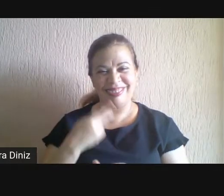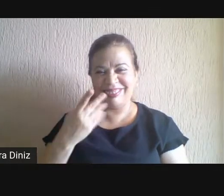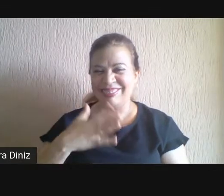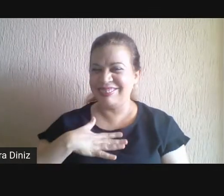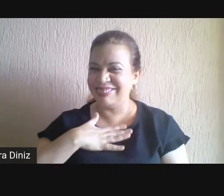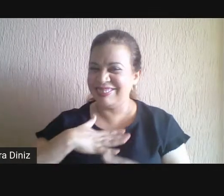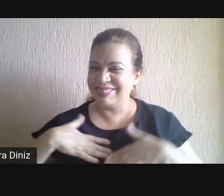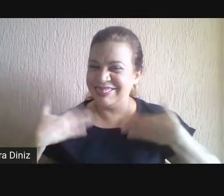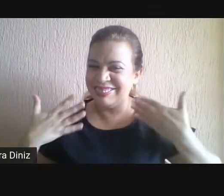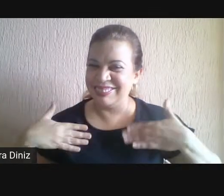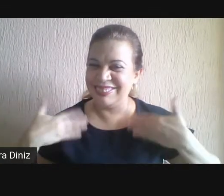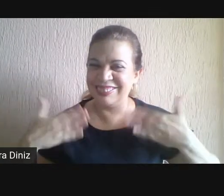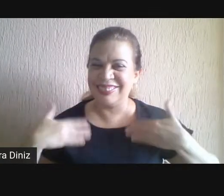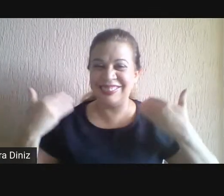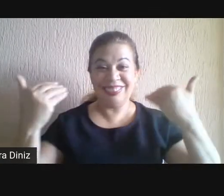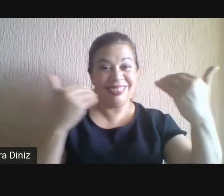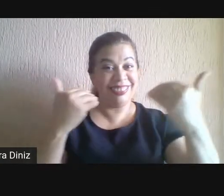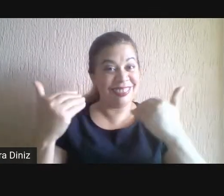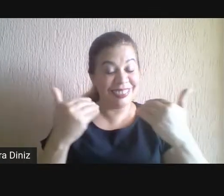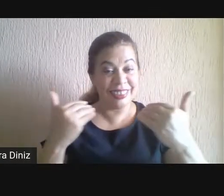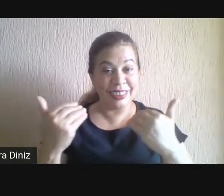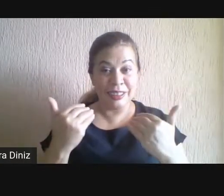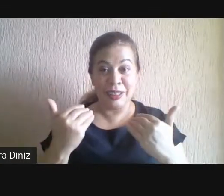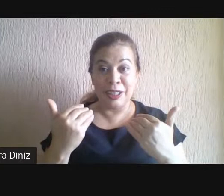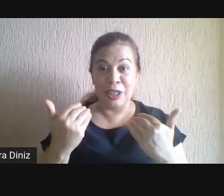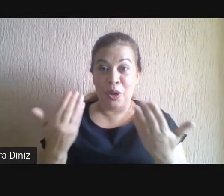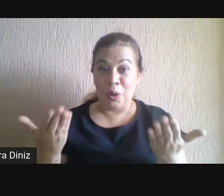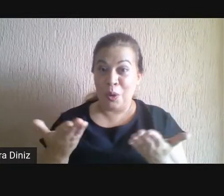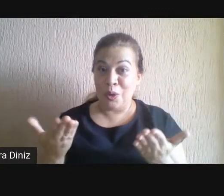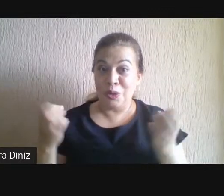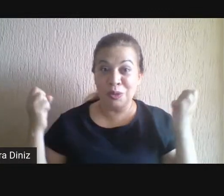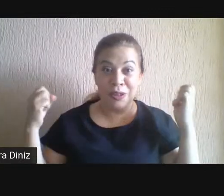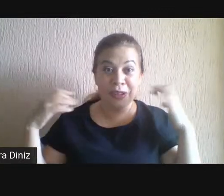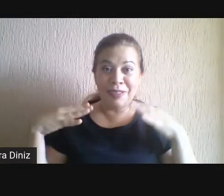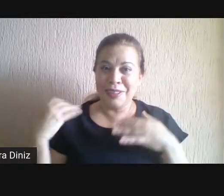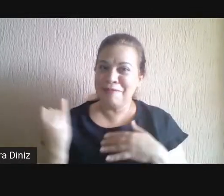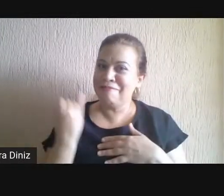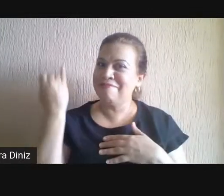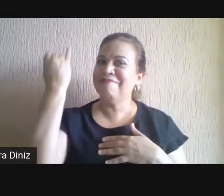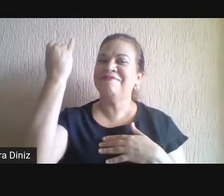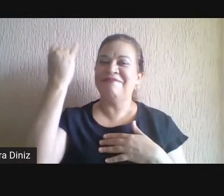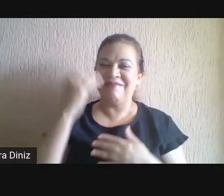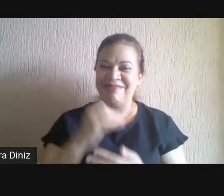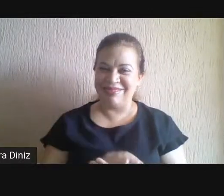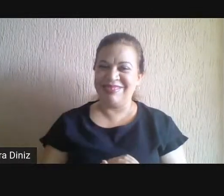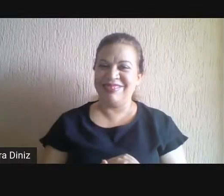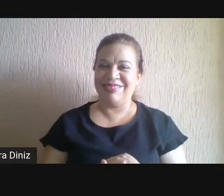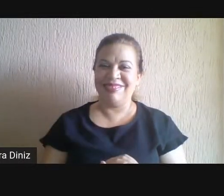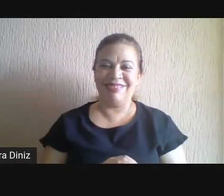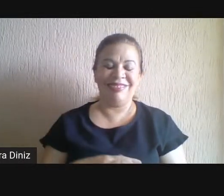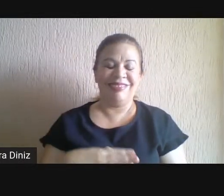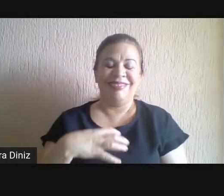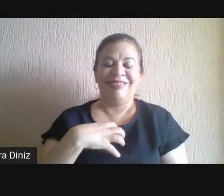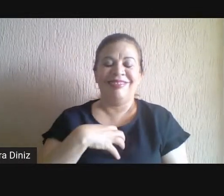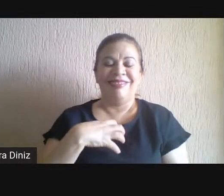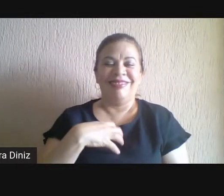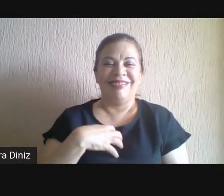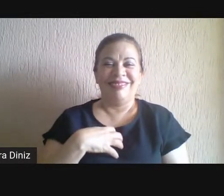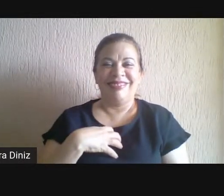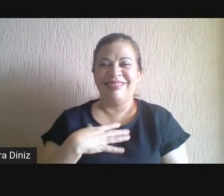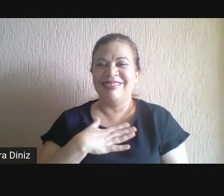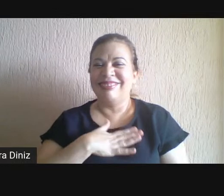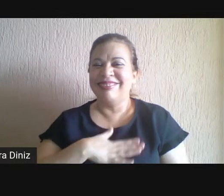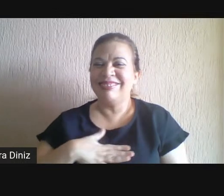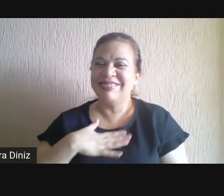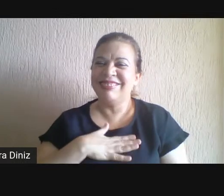é minha participar de uma atividade dessa importância. Sempre me sinto muito gratificado e